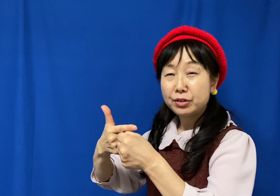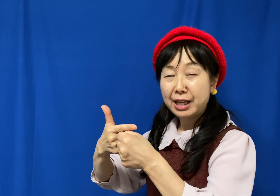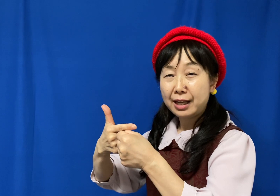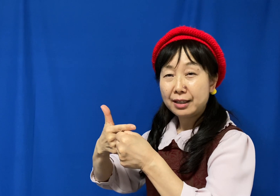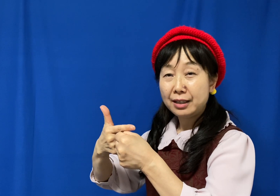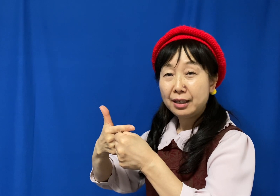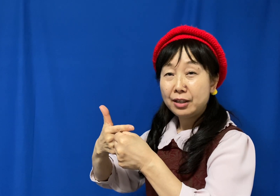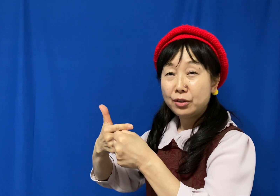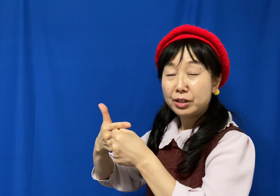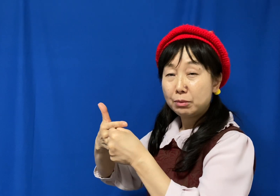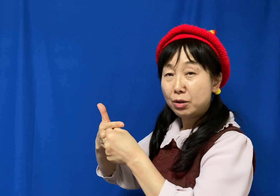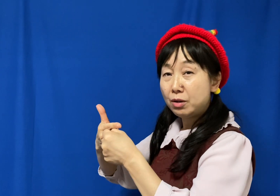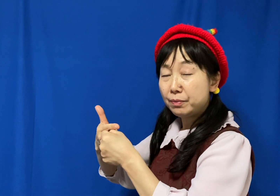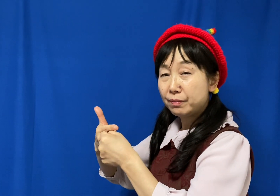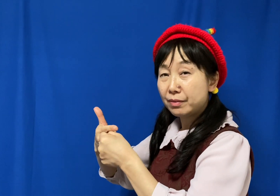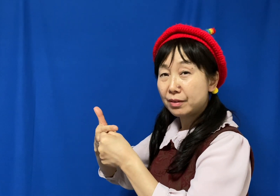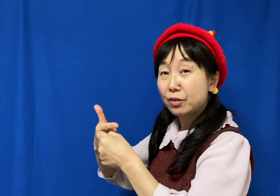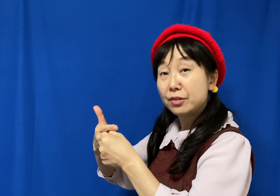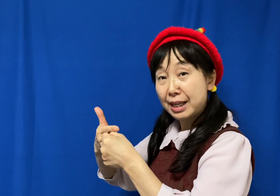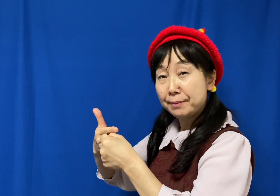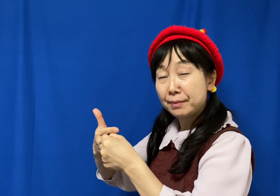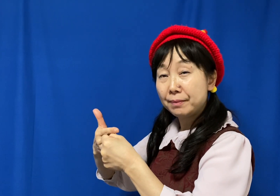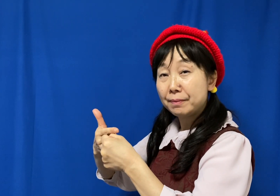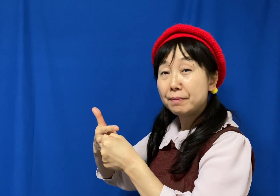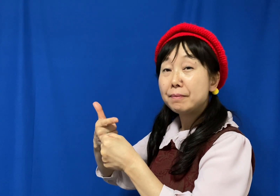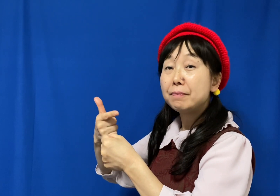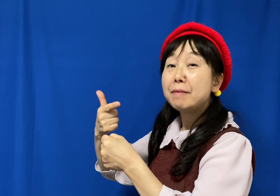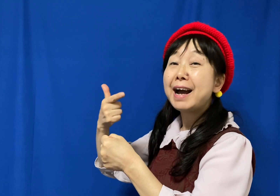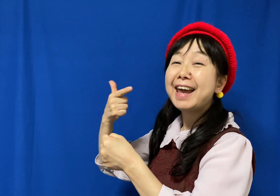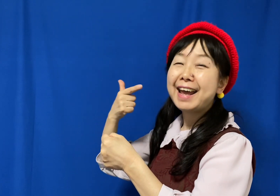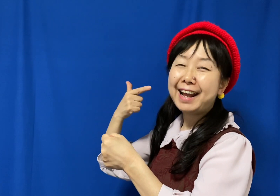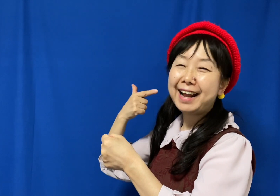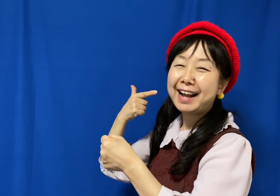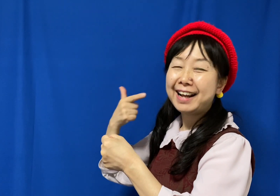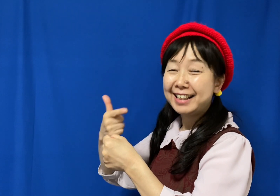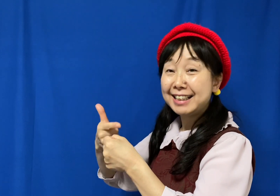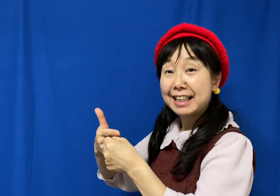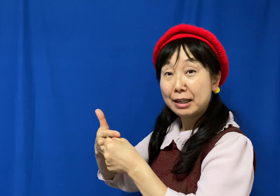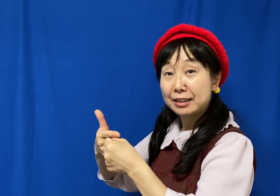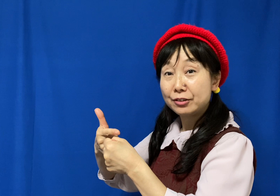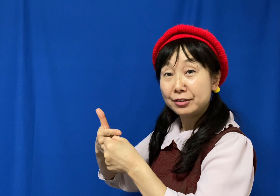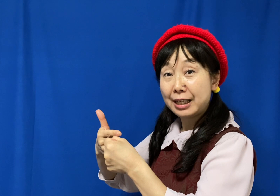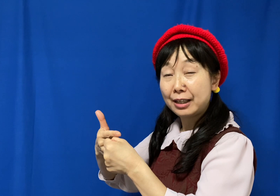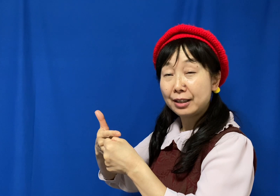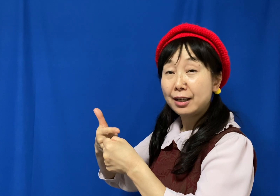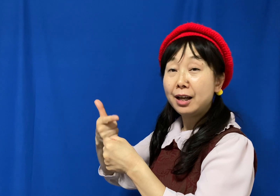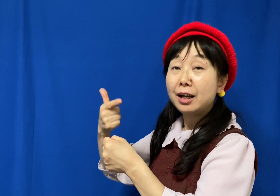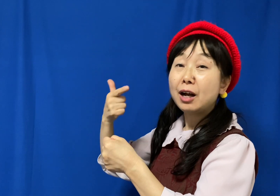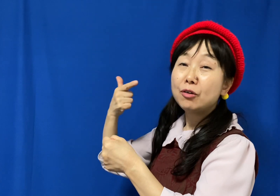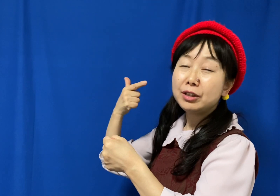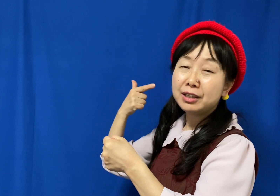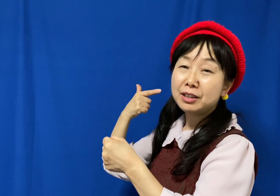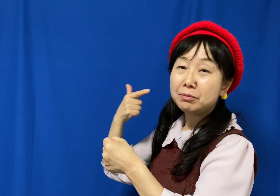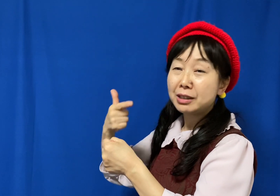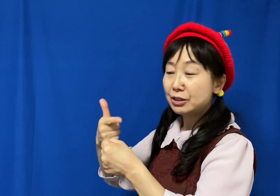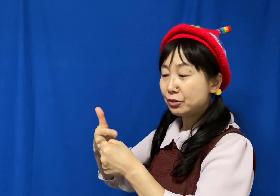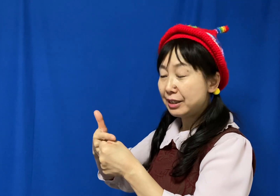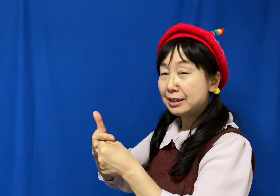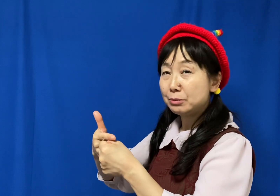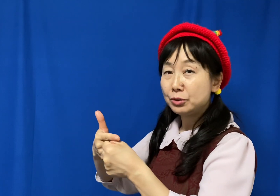6年よりも6年前、以前、6年過去になりますので、自分